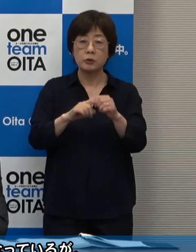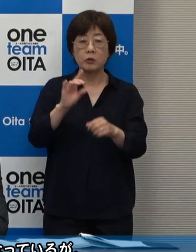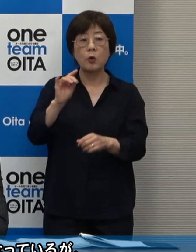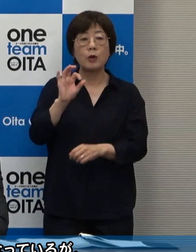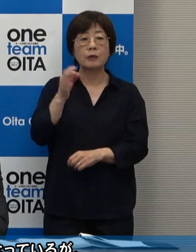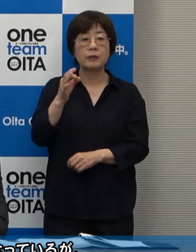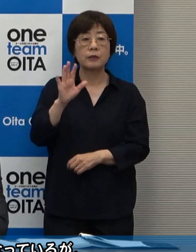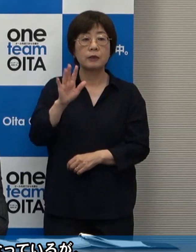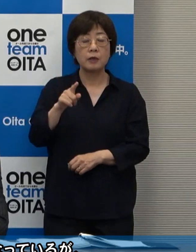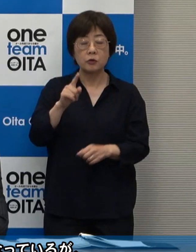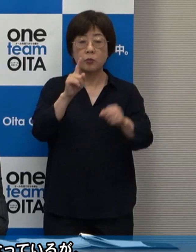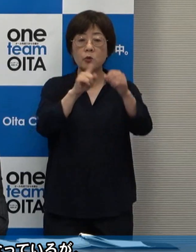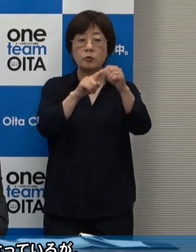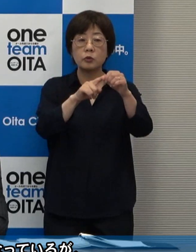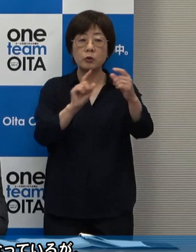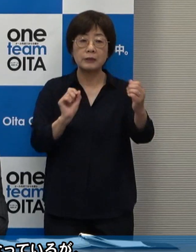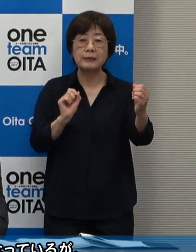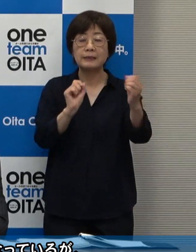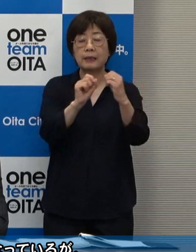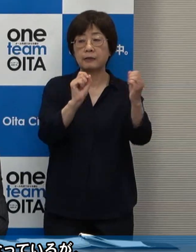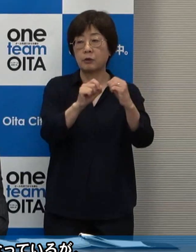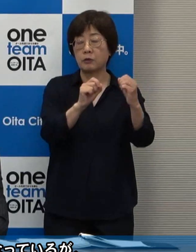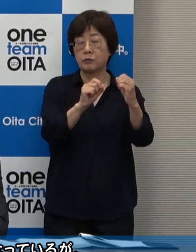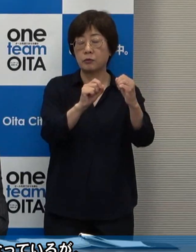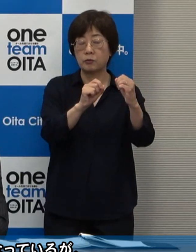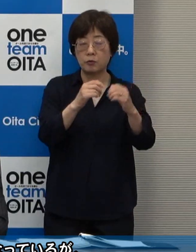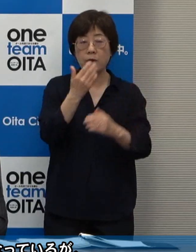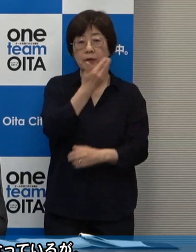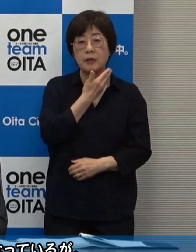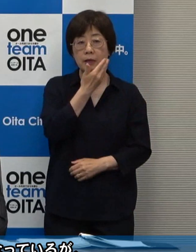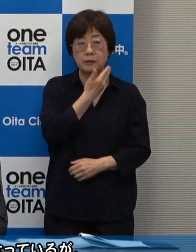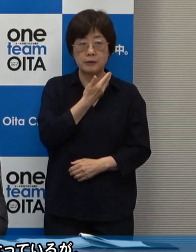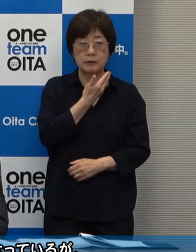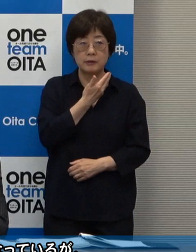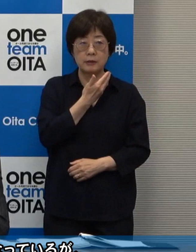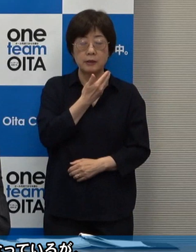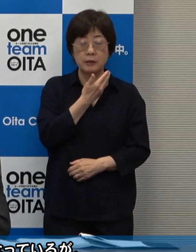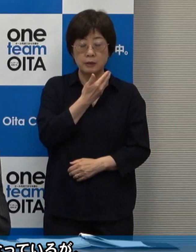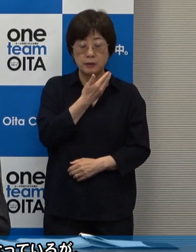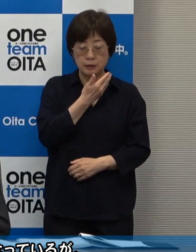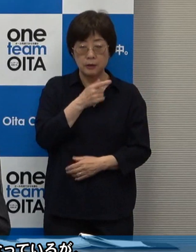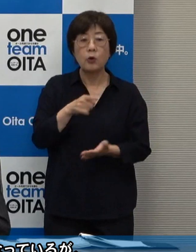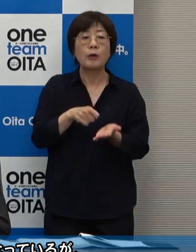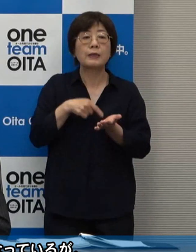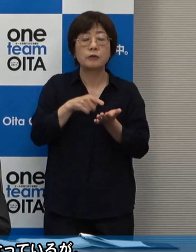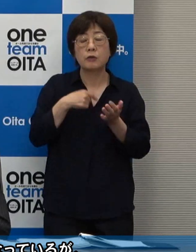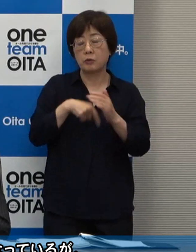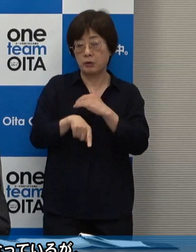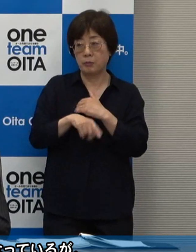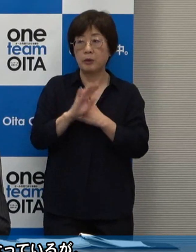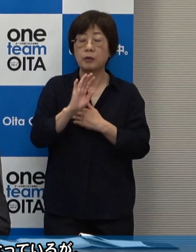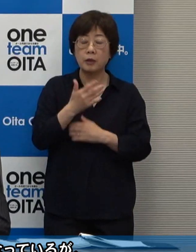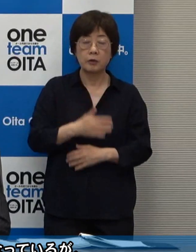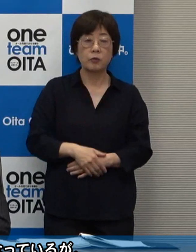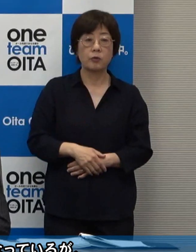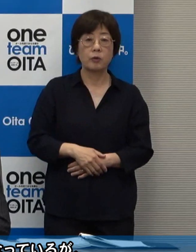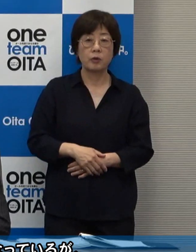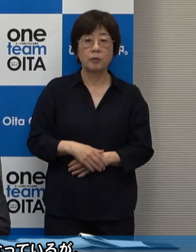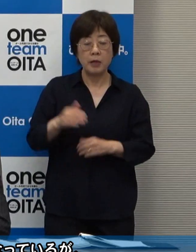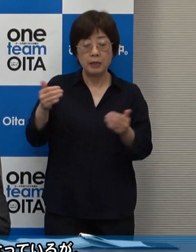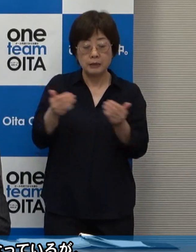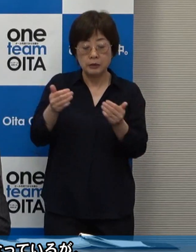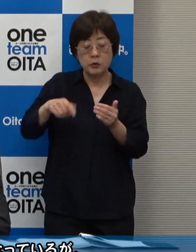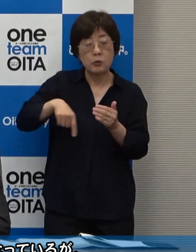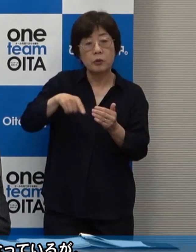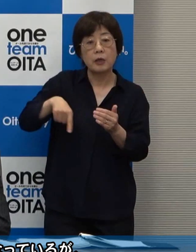に近づけるってことは大事だと、これは規律ですねと思ってます。それから先ほど事業のところでも少しだけ申